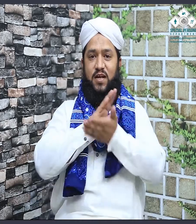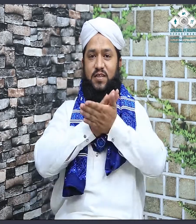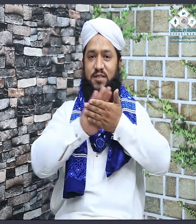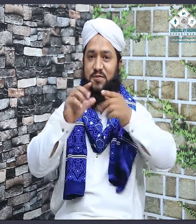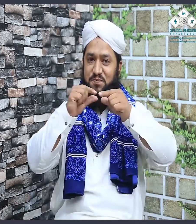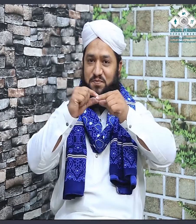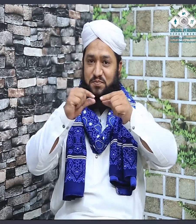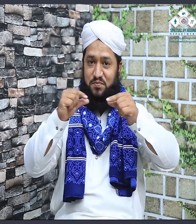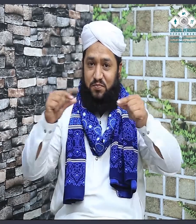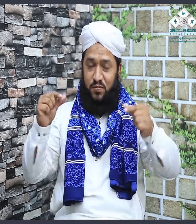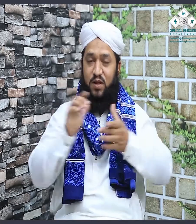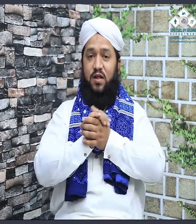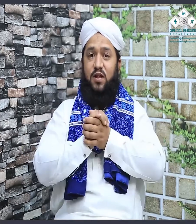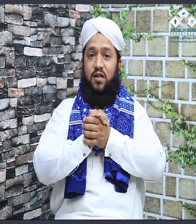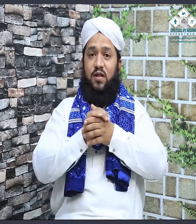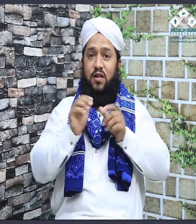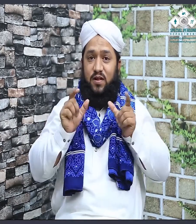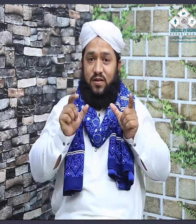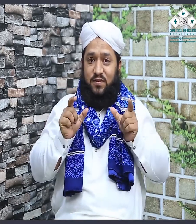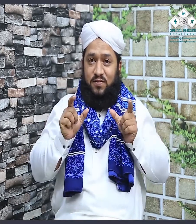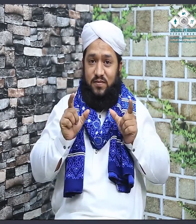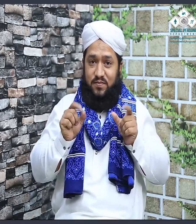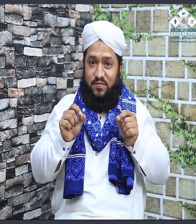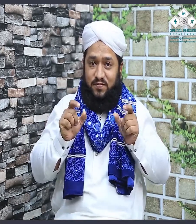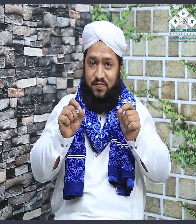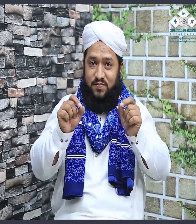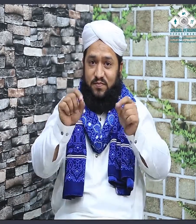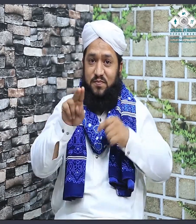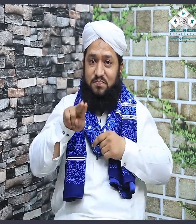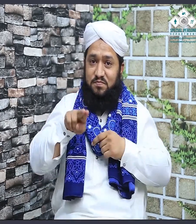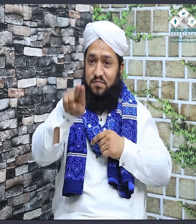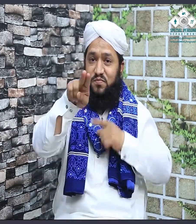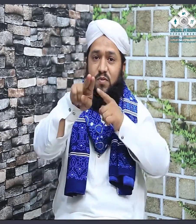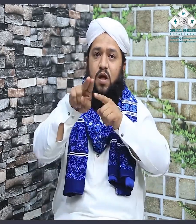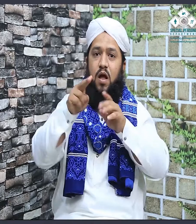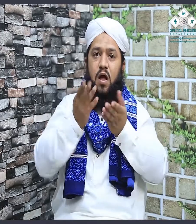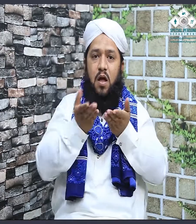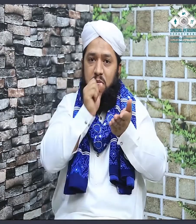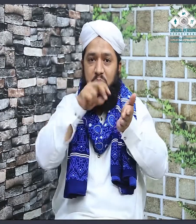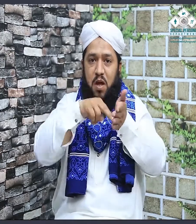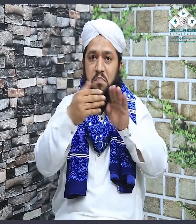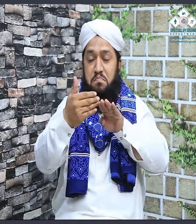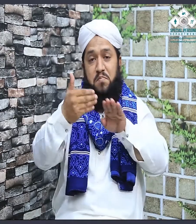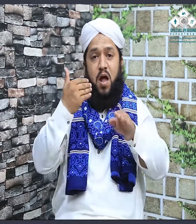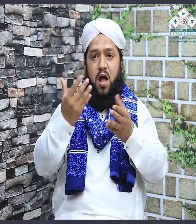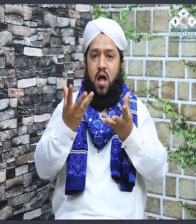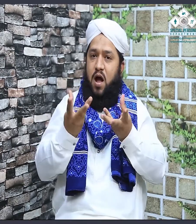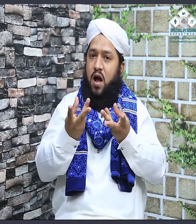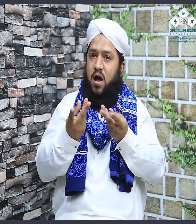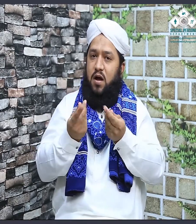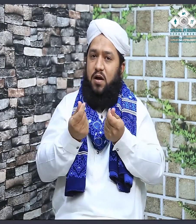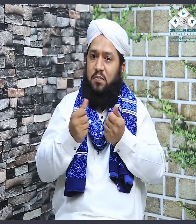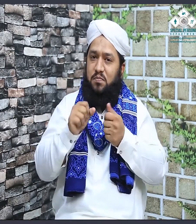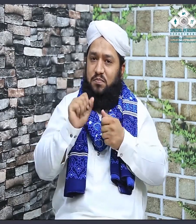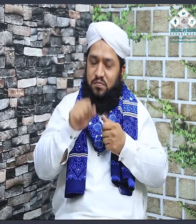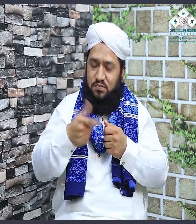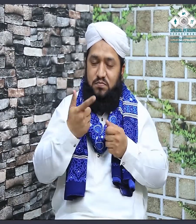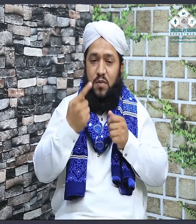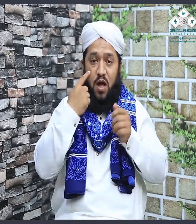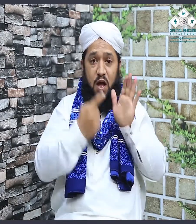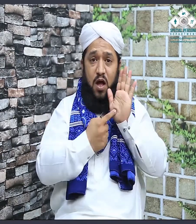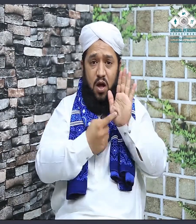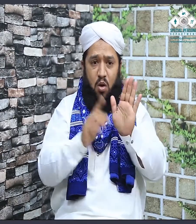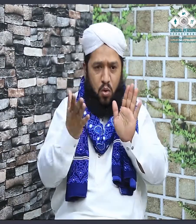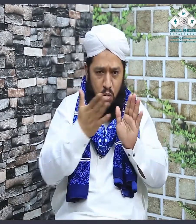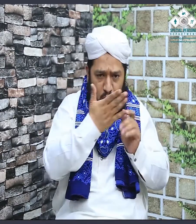حدیث پاک ہے کہ ٹڈی جو ہے وہ قیامت سے پہلے گویا غائب ہو جائے گی، ہلاک ہو جائے گی. جیسے احادیث میں کئی اور بھی نشانیاں ہیں، دجال